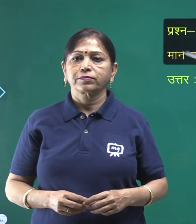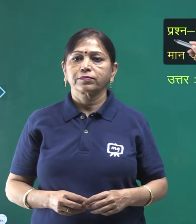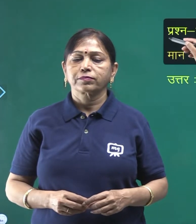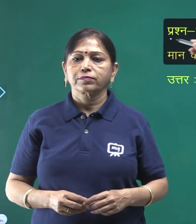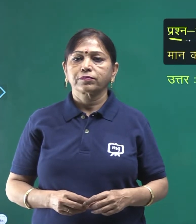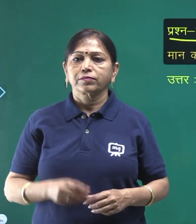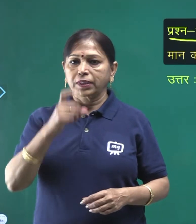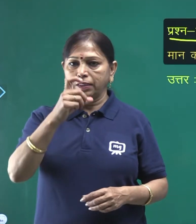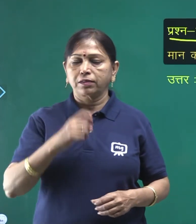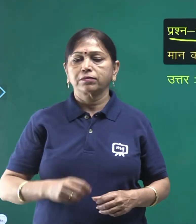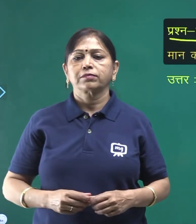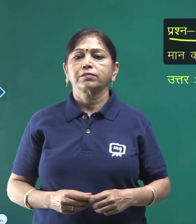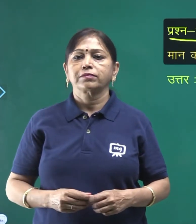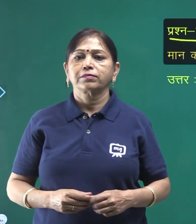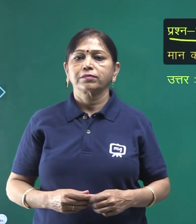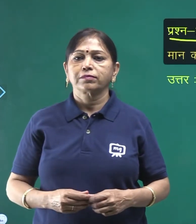7,